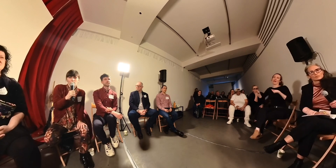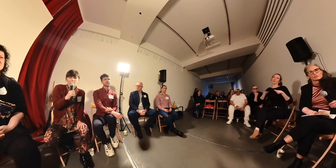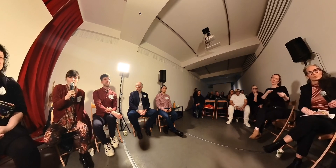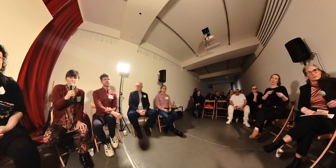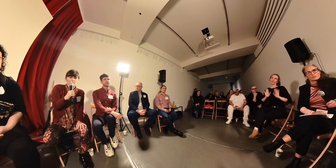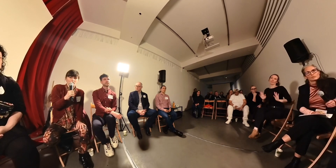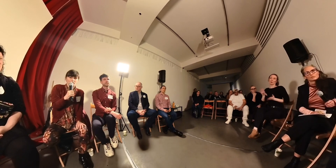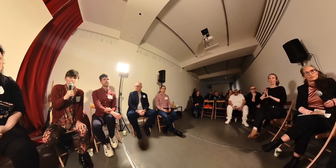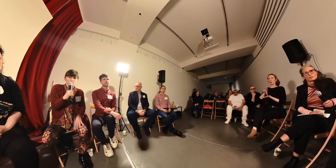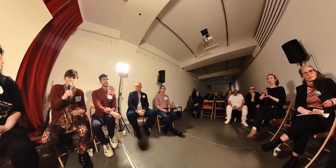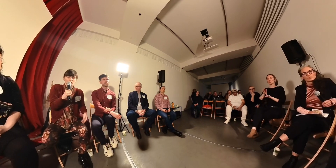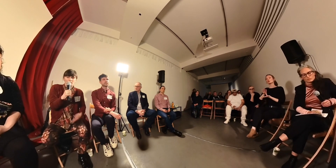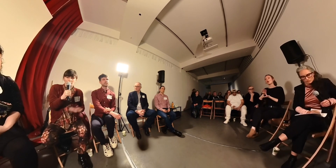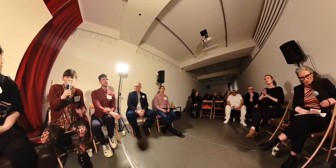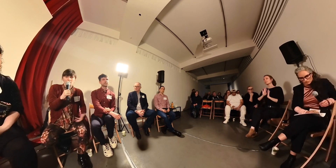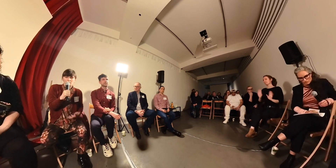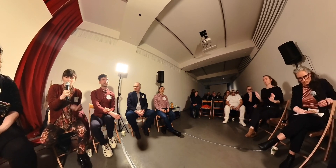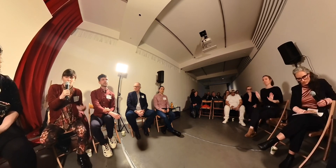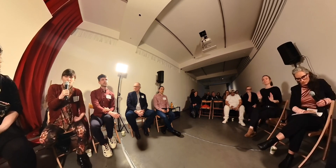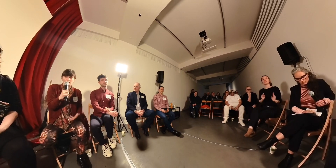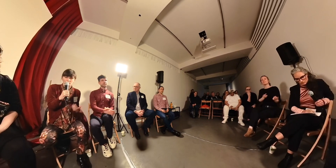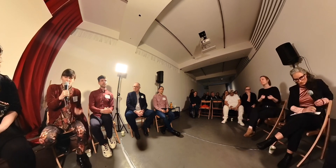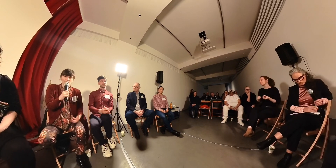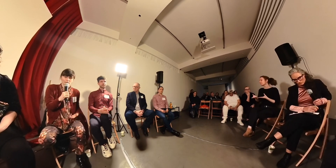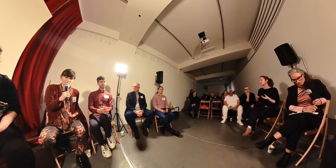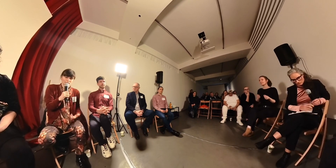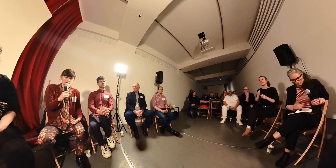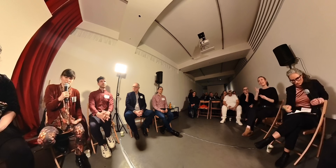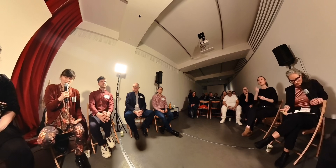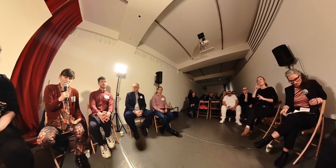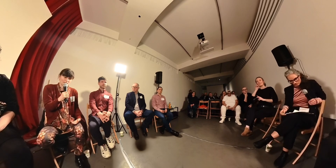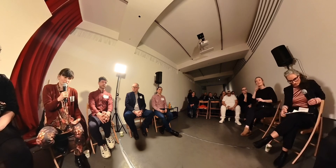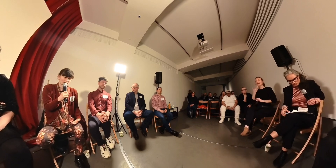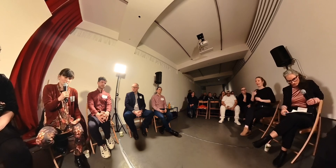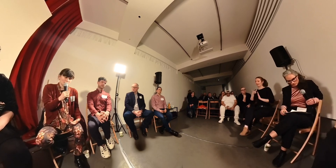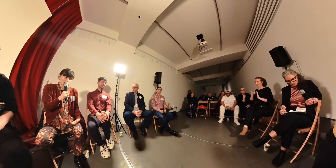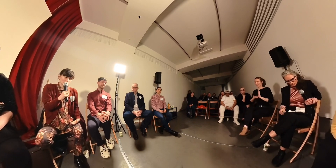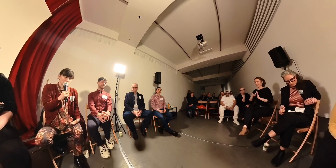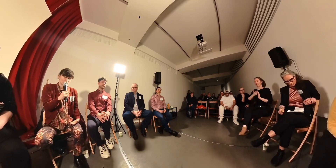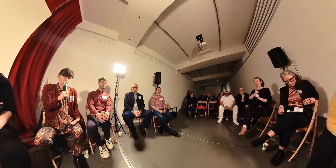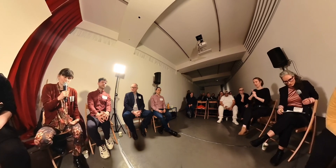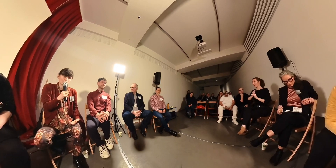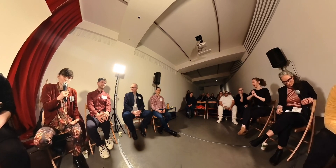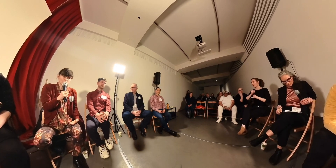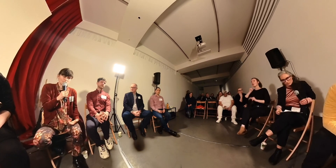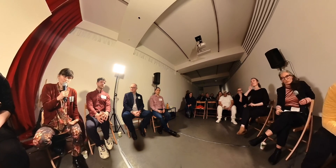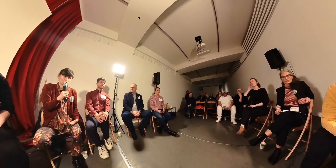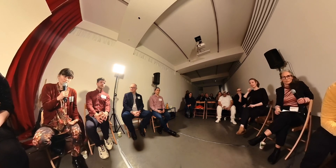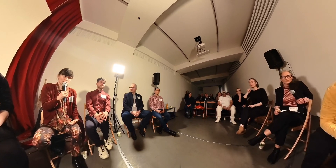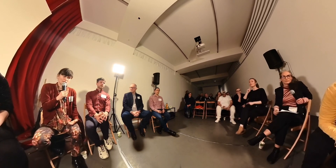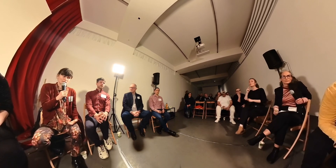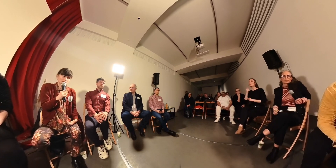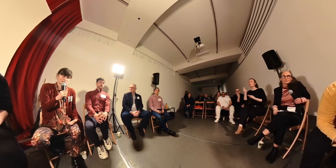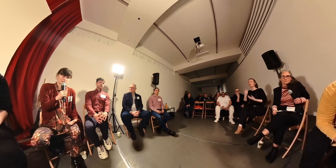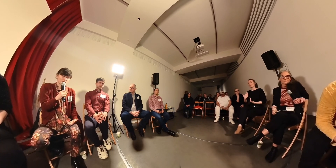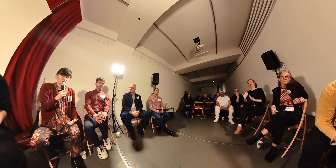jako člověka, který nějak disponuje nějakýma znalostma toho audiovizuálního média a může vytvořit nějaký prostor pro